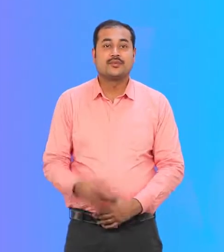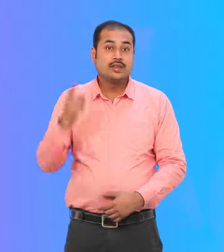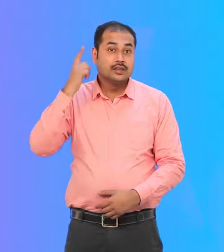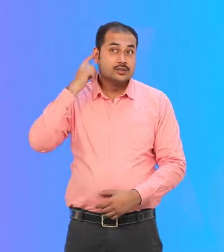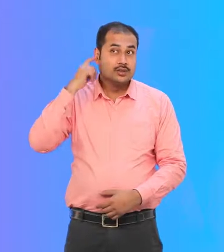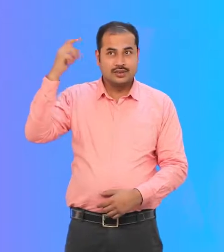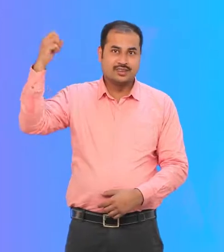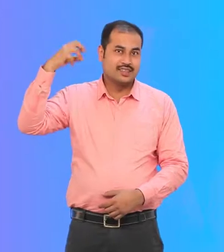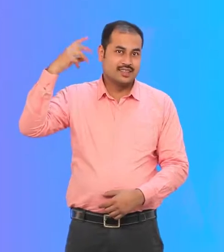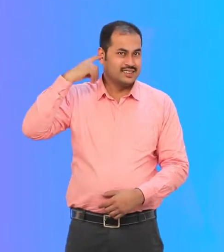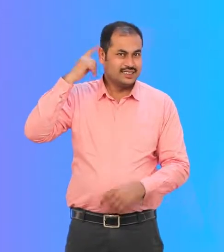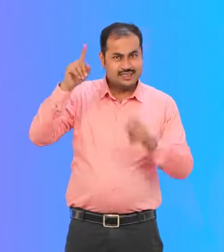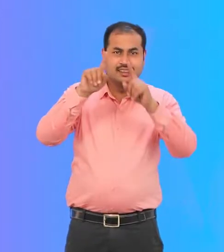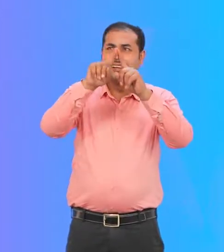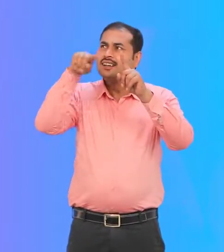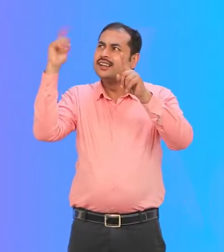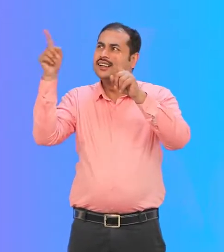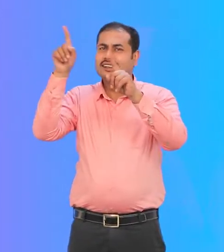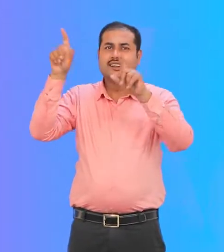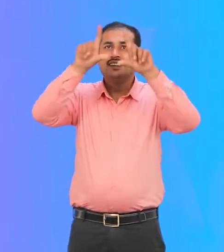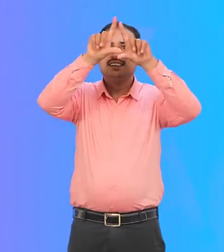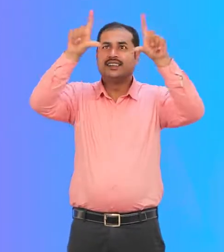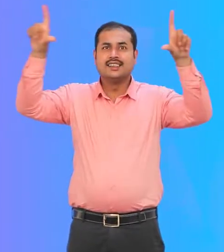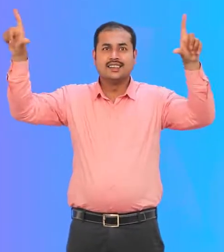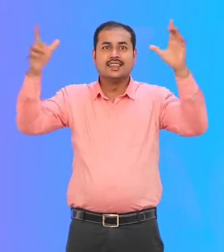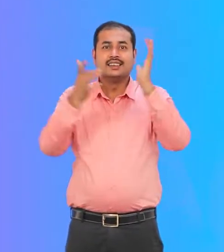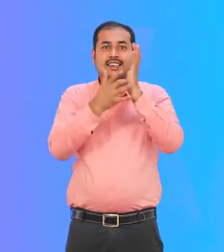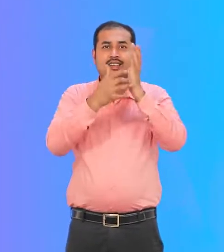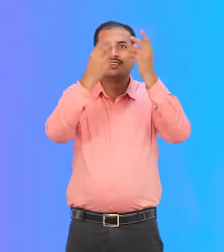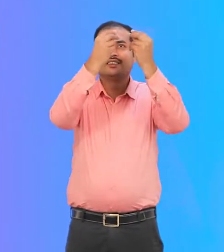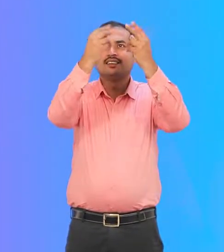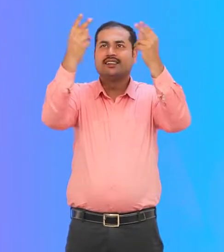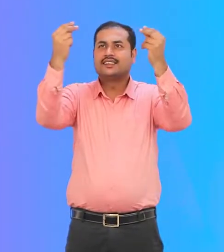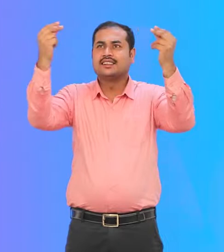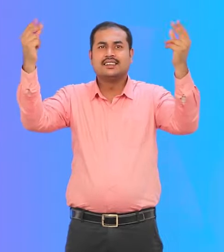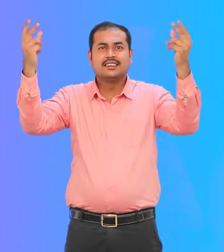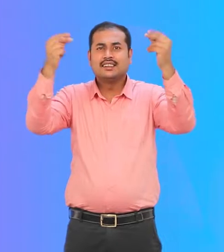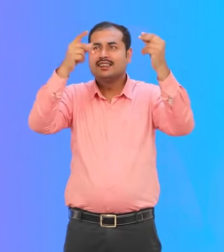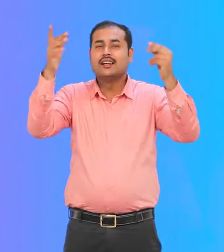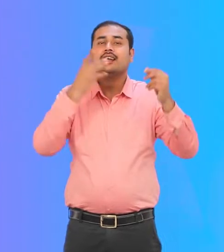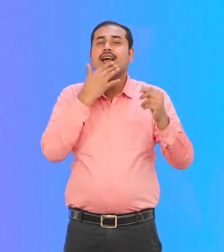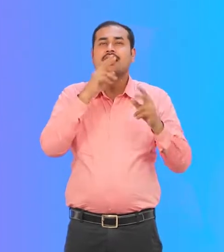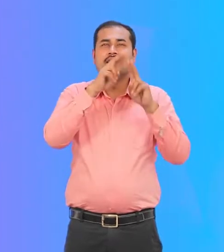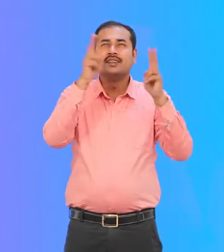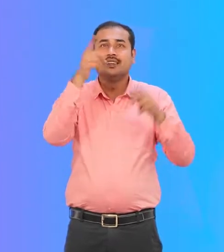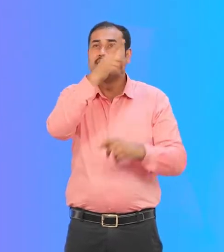कि स्पीकर के साथ ही लगा है यह इलेक्ट्रॉनिक डिस्प्ले जिसकी अलग-अलग रंग की ब्लिंकिंग यानि कि